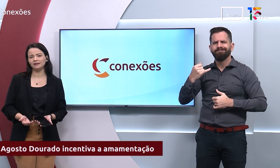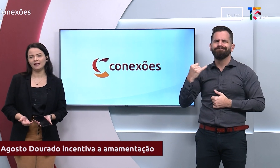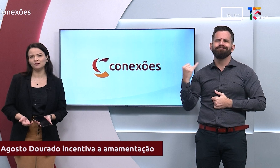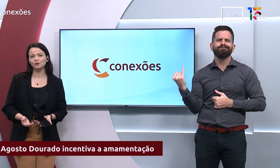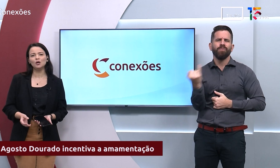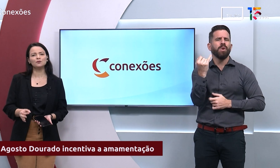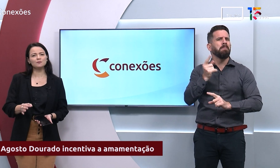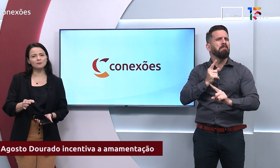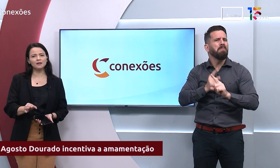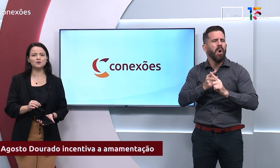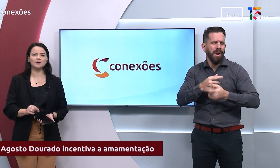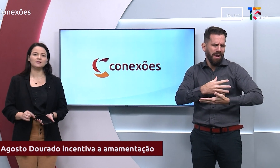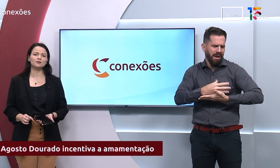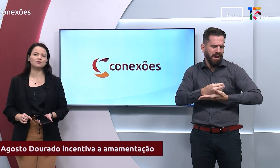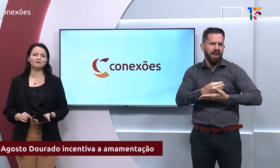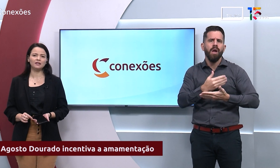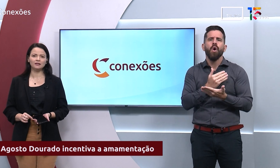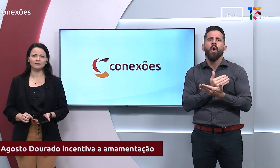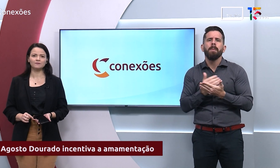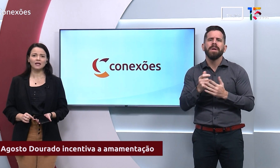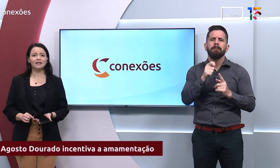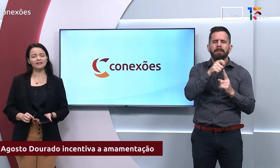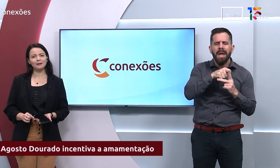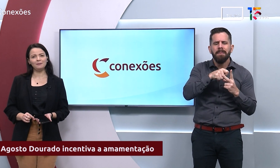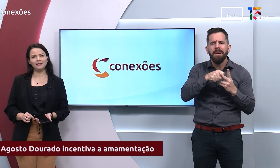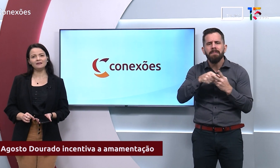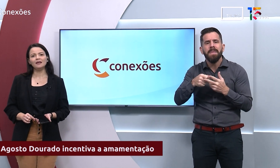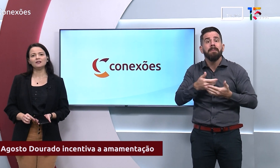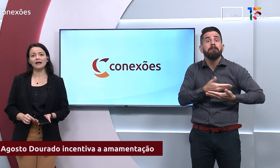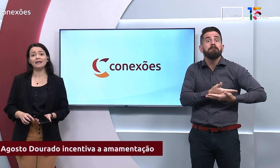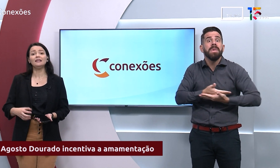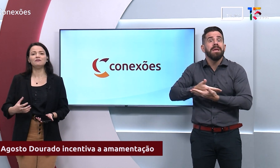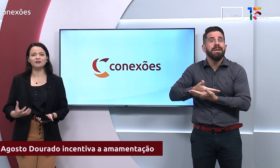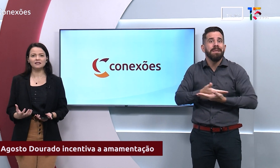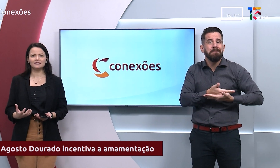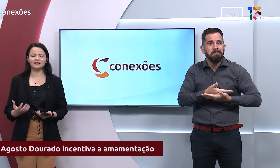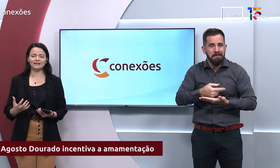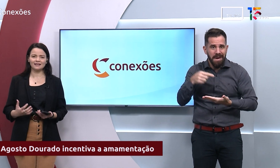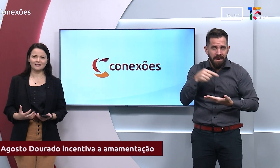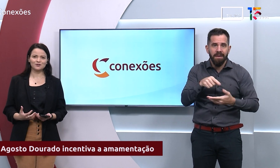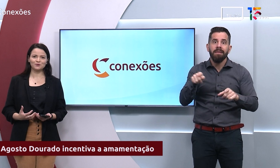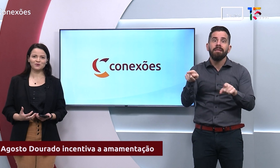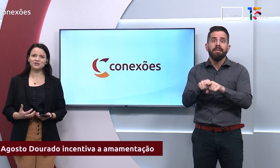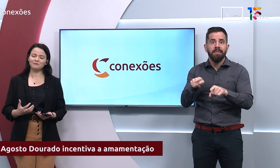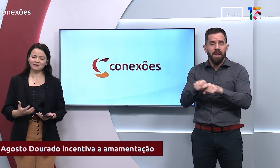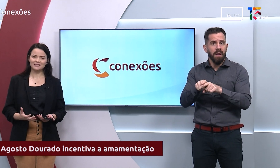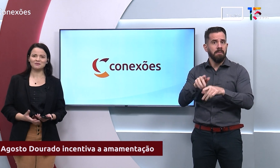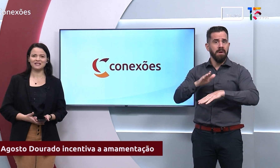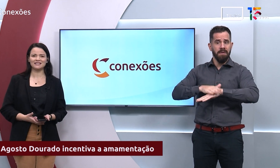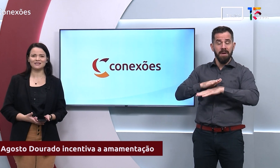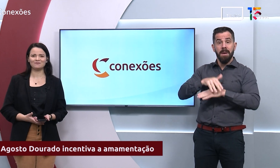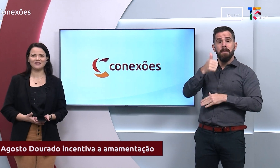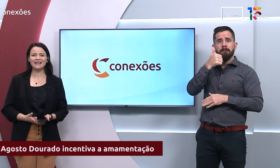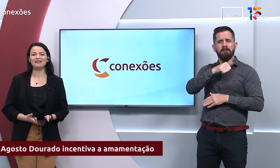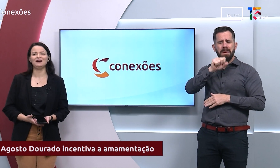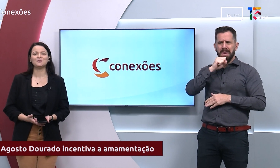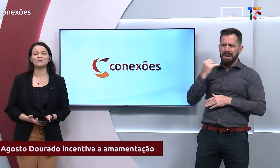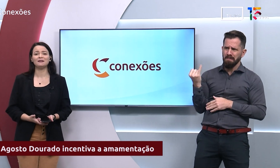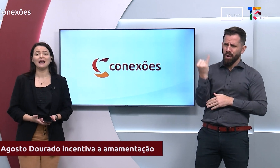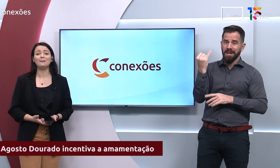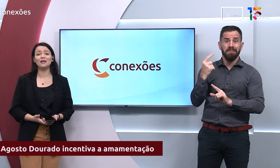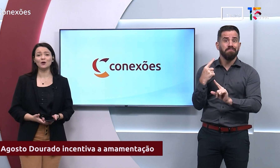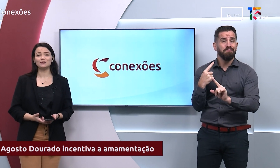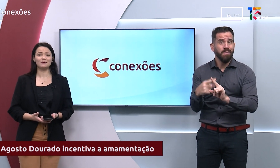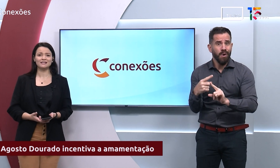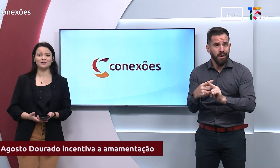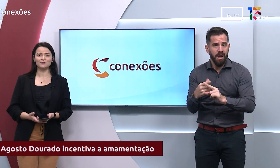aleitamento materno nos primeiros meses de vida e também da relevância dessa atitude para as mães. Quem vai nos